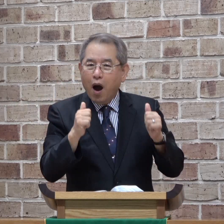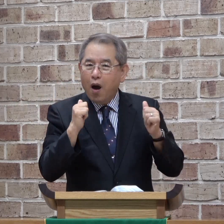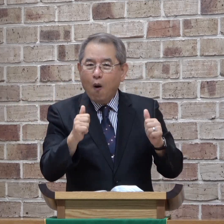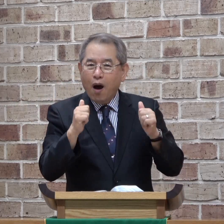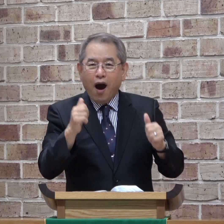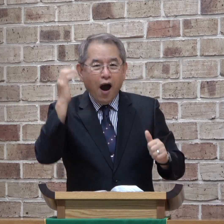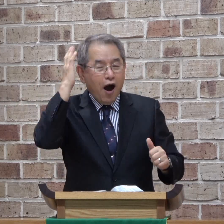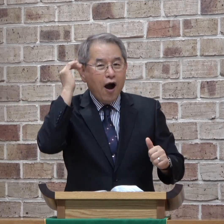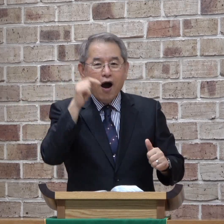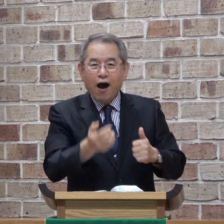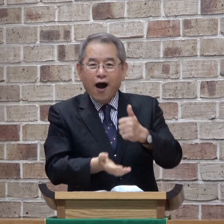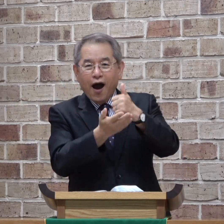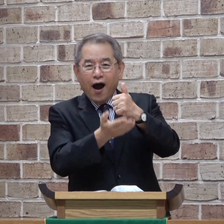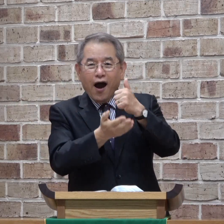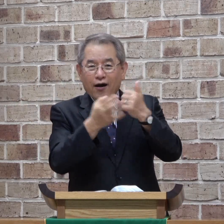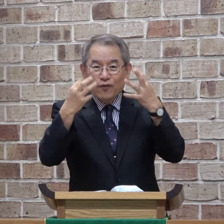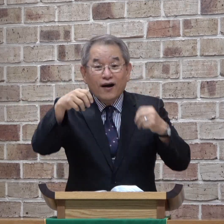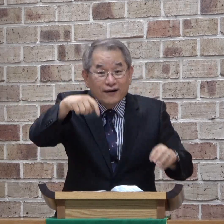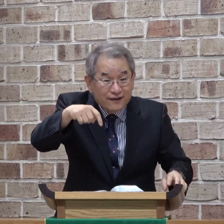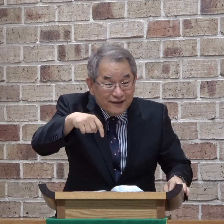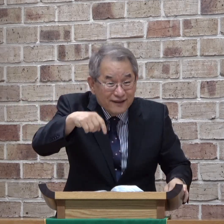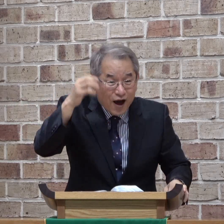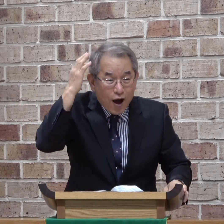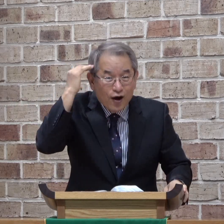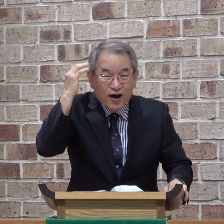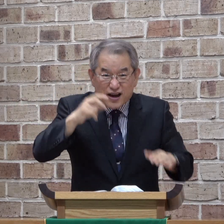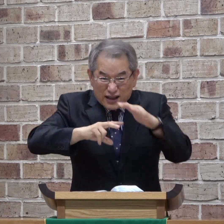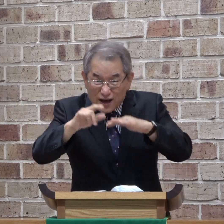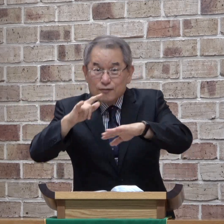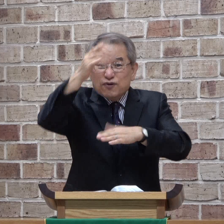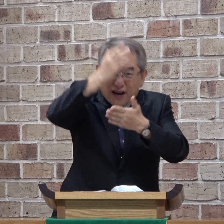그래도 세계에서 복음을 비교하자면 한국을 참 많이 칭찬합니다.